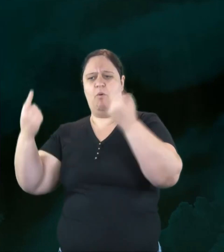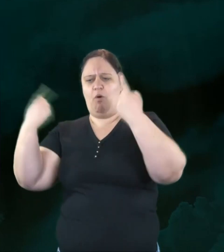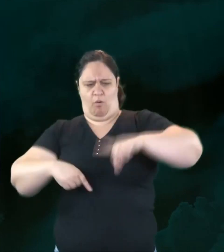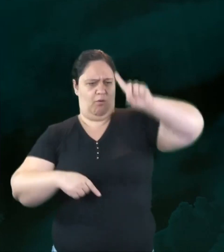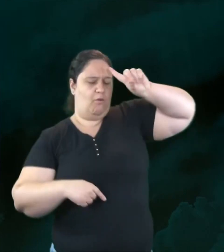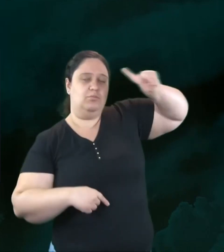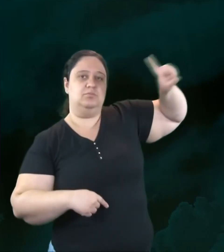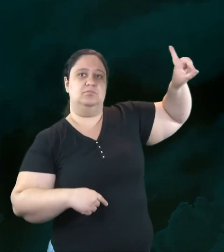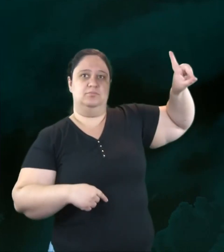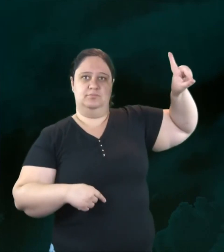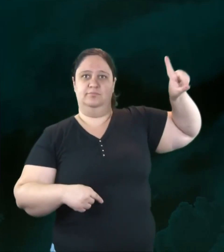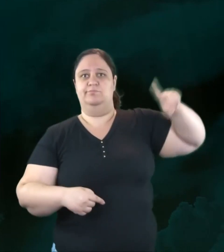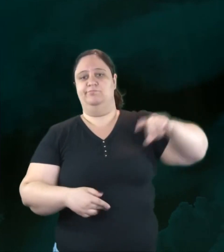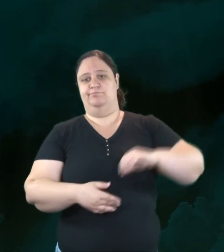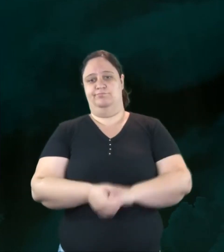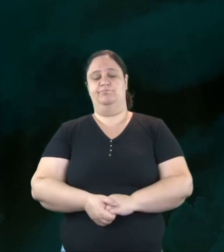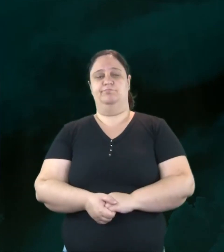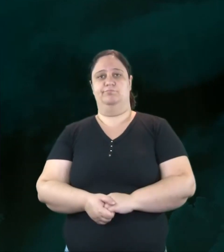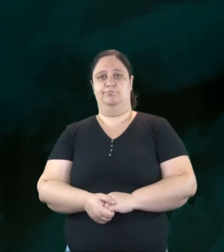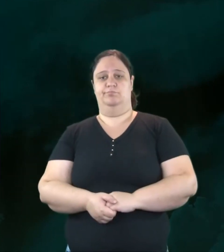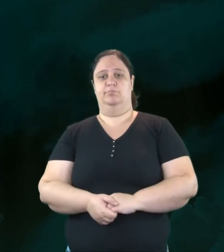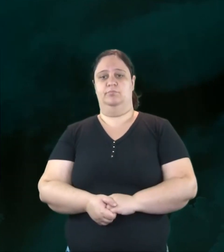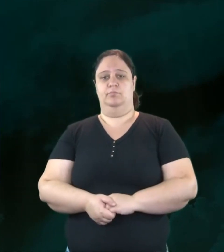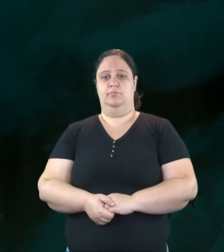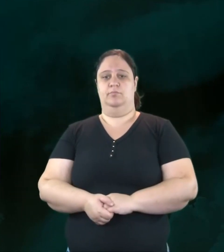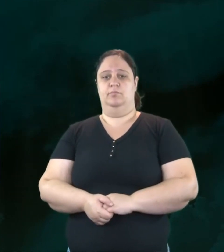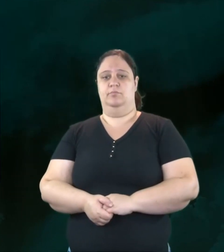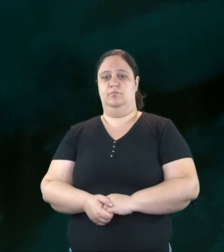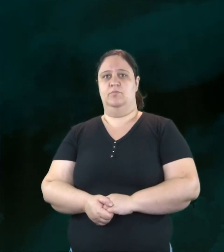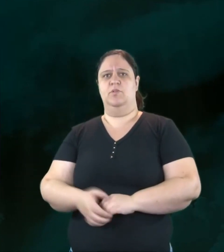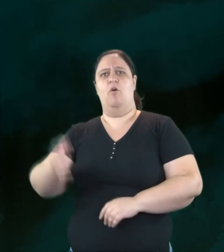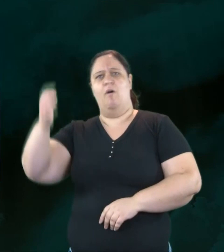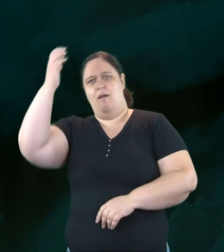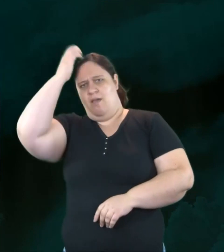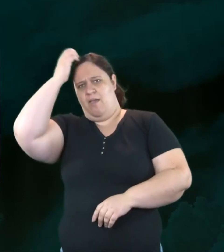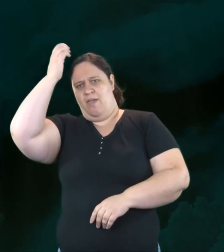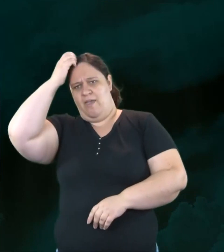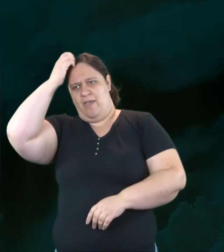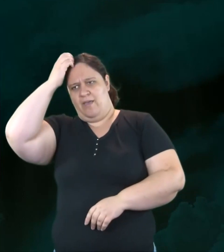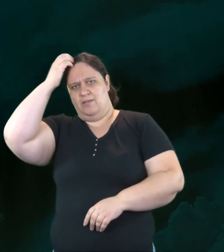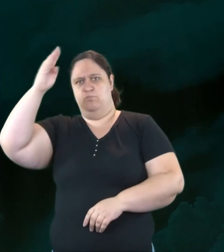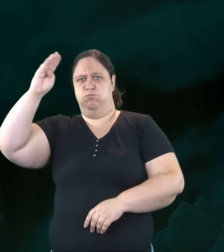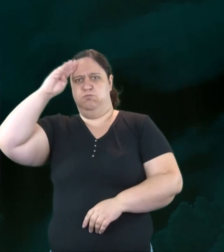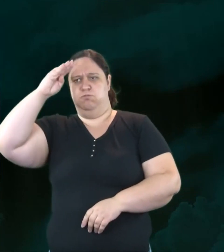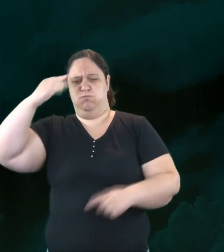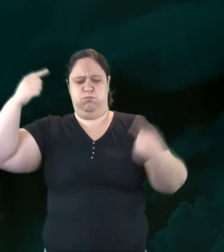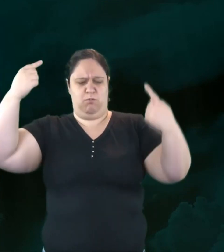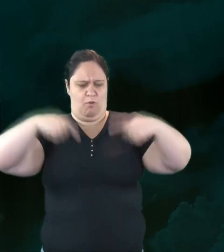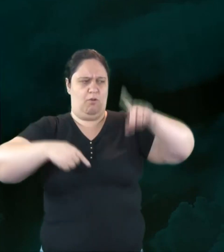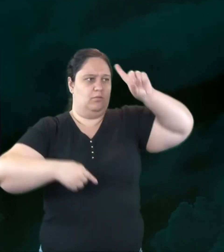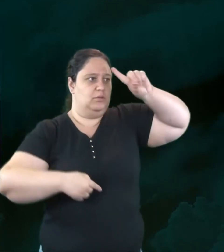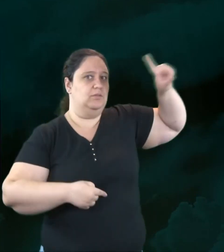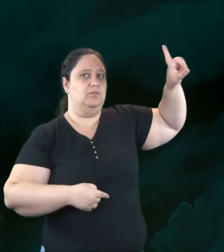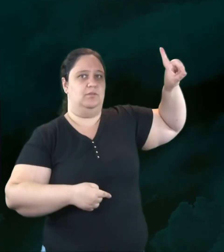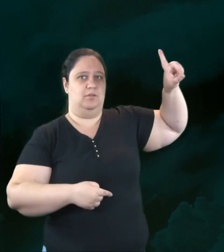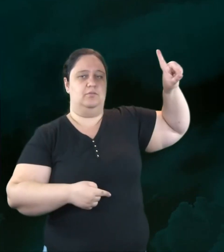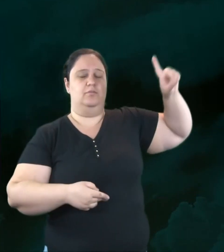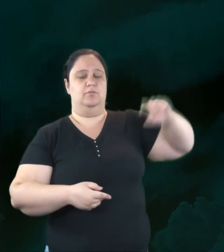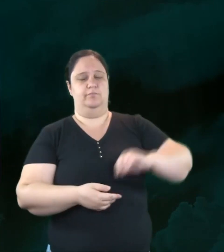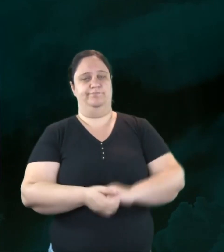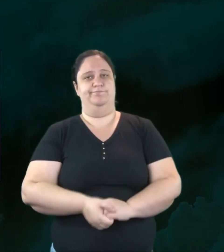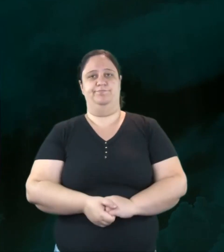os reis, né, com seus exércitos, vão lutar contra Deus e contra o povo de Deus lá na Palestina, na